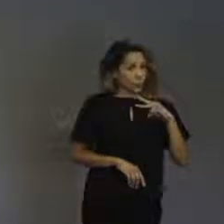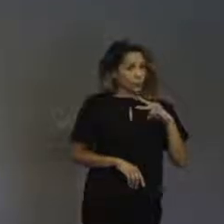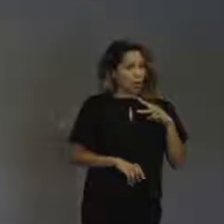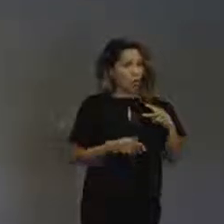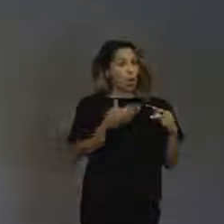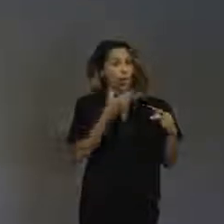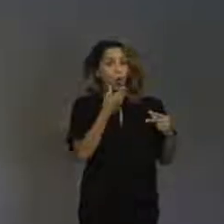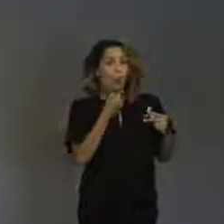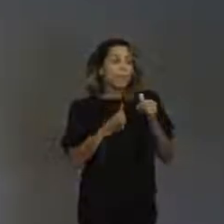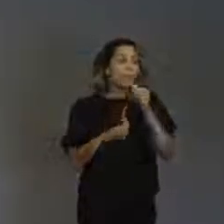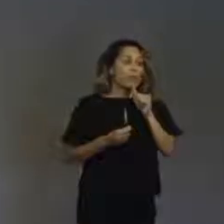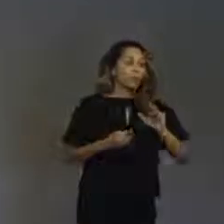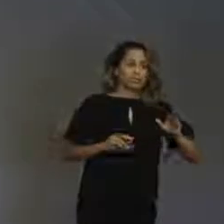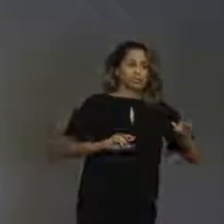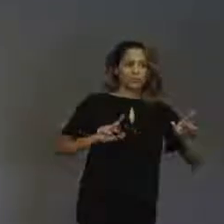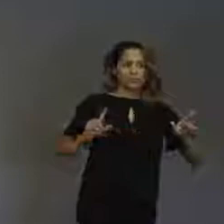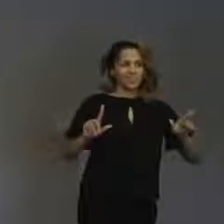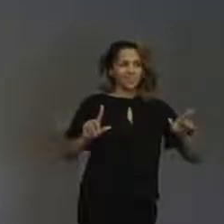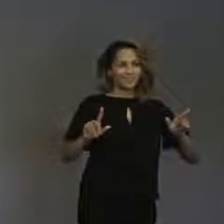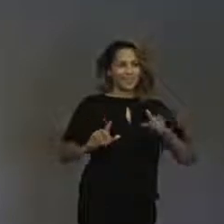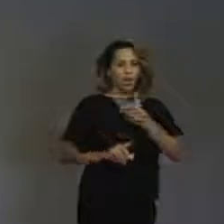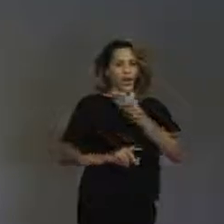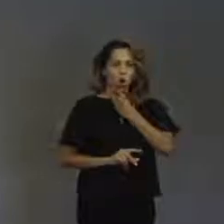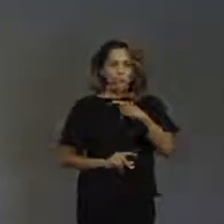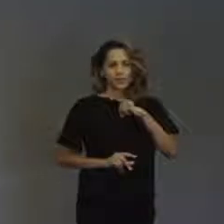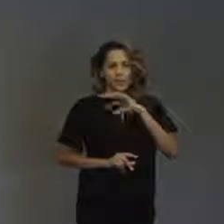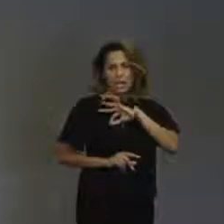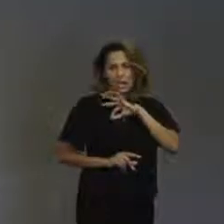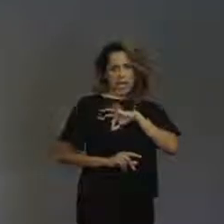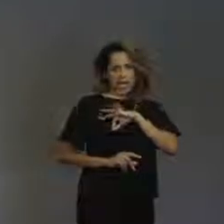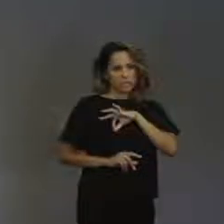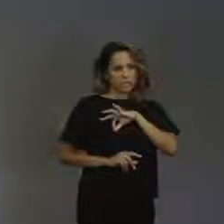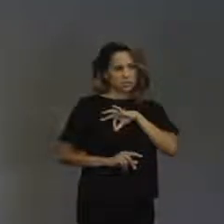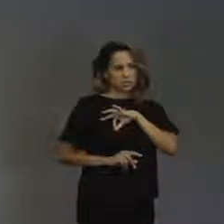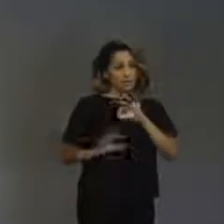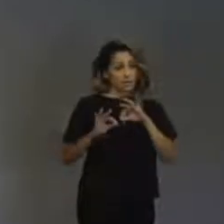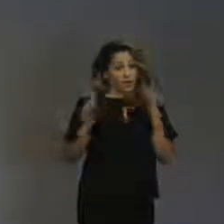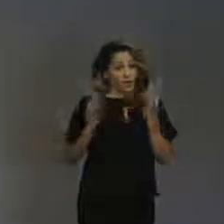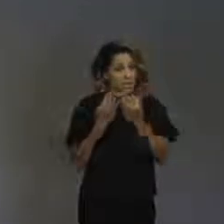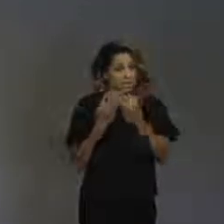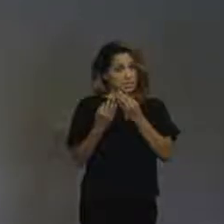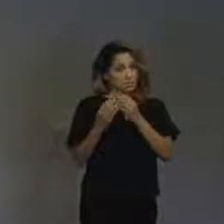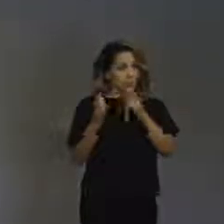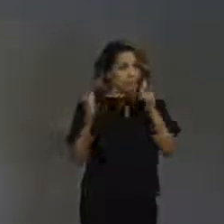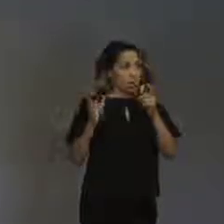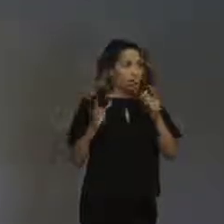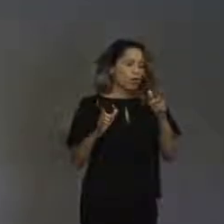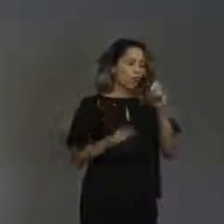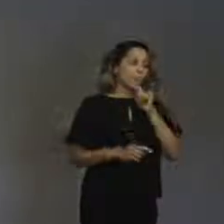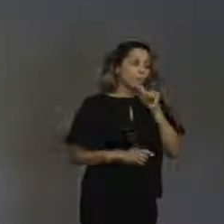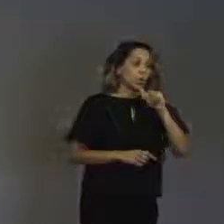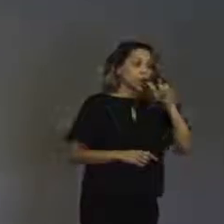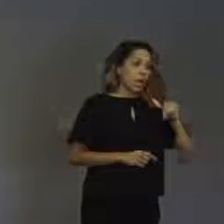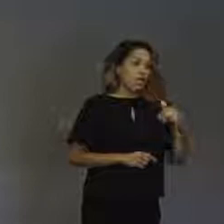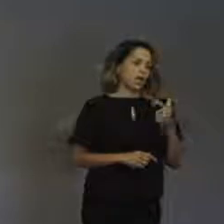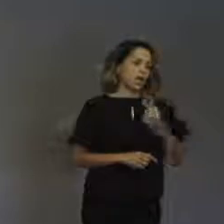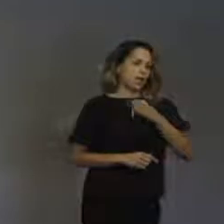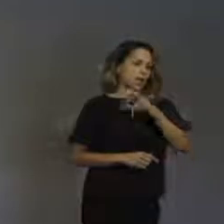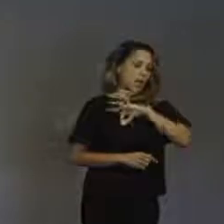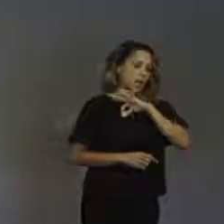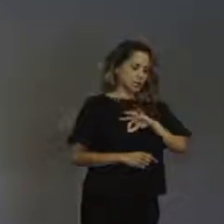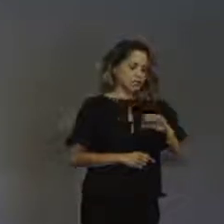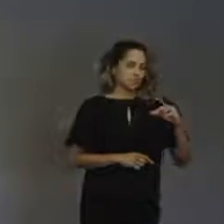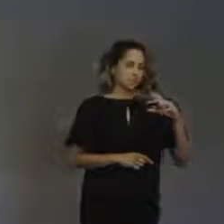deslocamento masculino é maior pela renda familiar, na mulher pela renda individual. Grau de instrução também